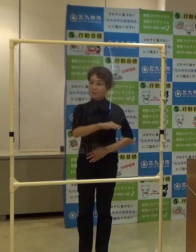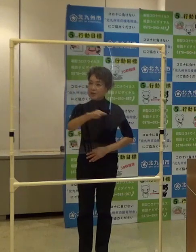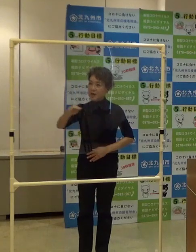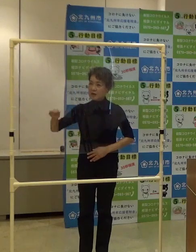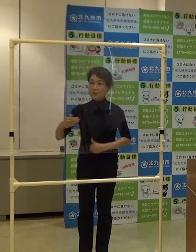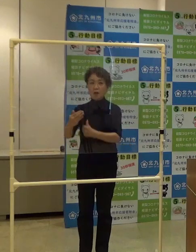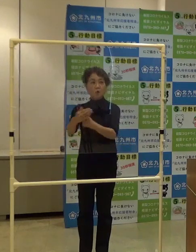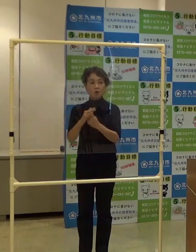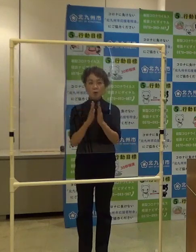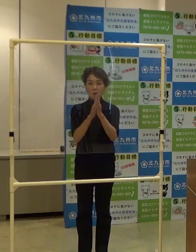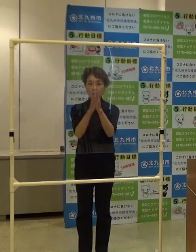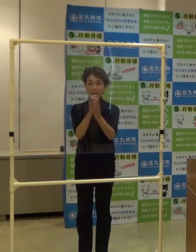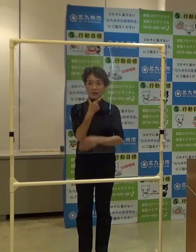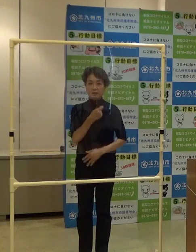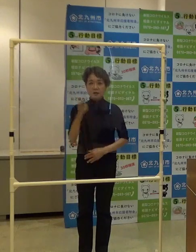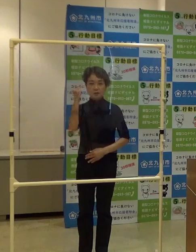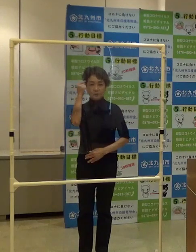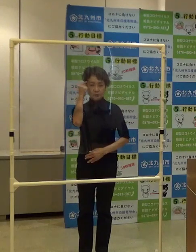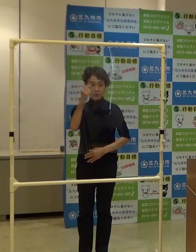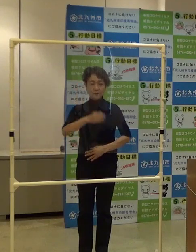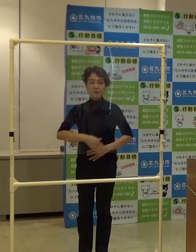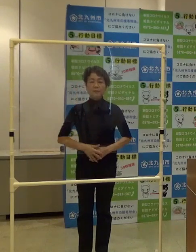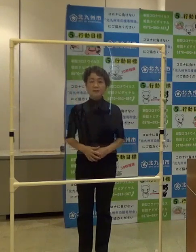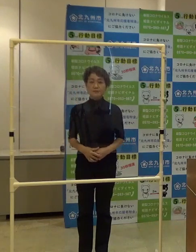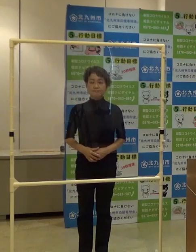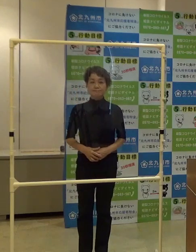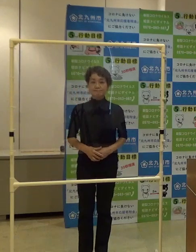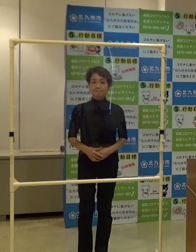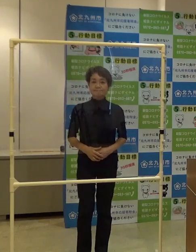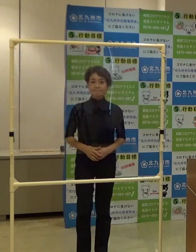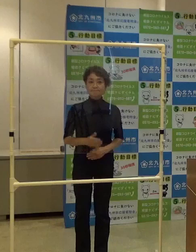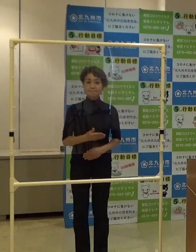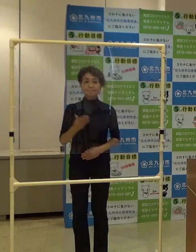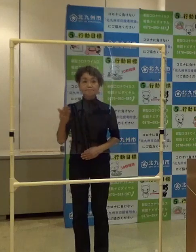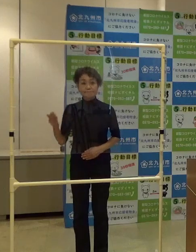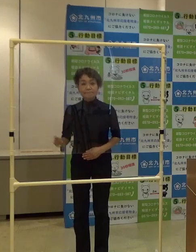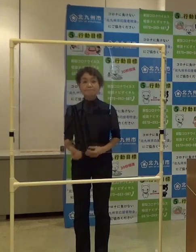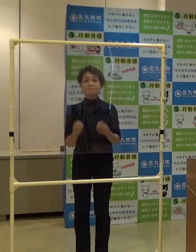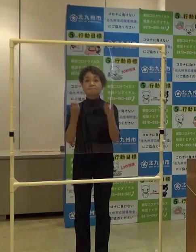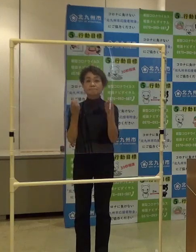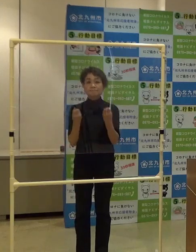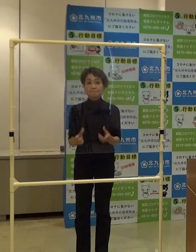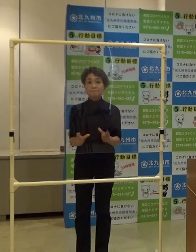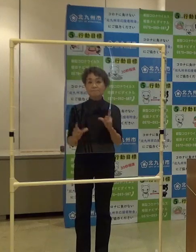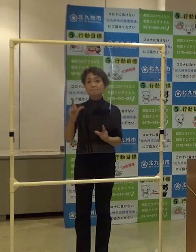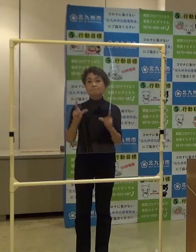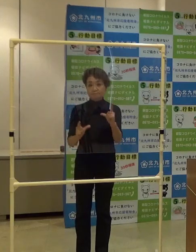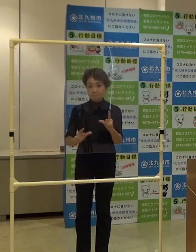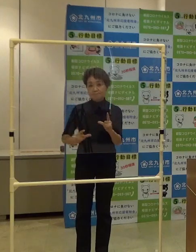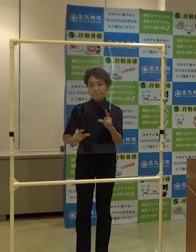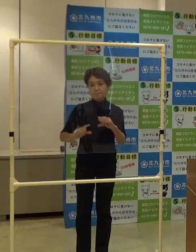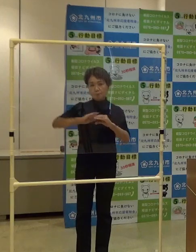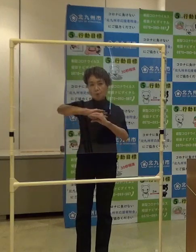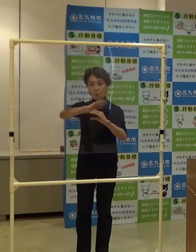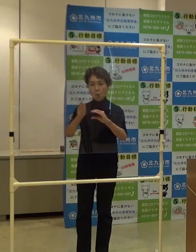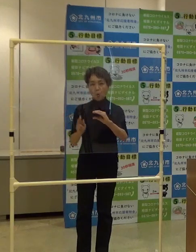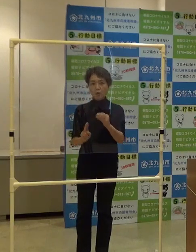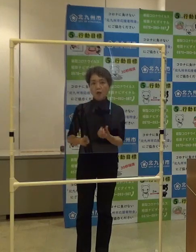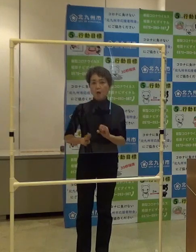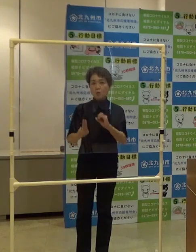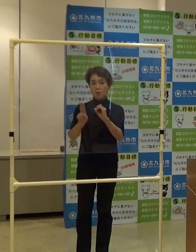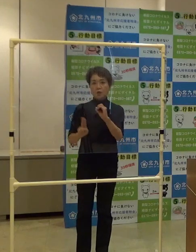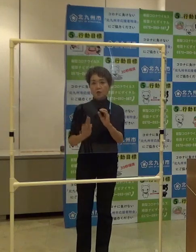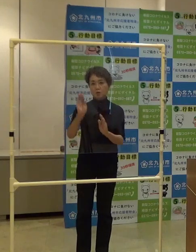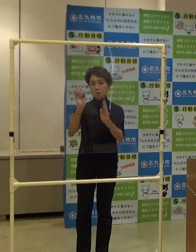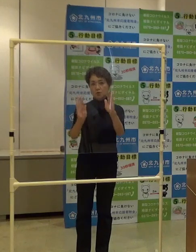のご協力をお願いをしたいと思います。次に新型コロナウイルスの感染症の状況につきまし